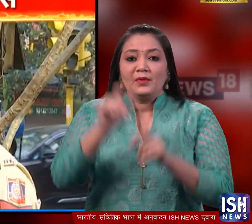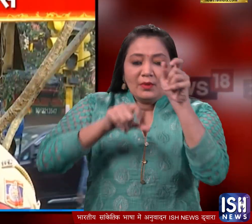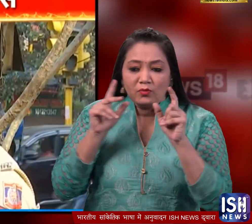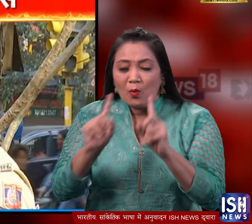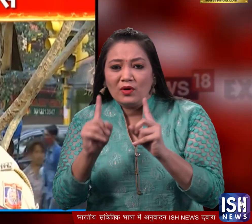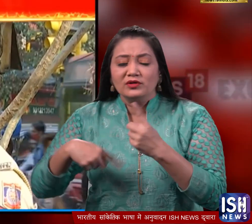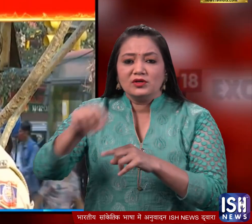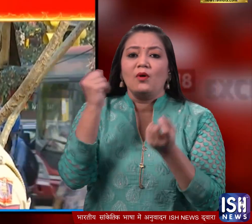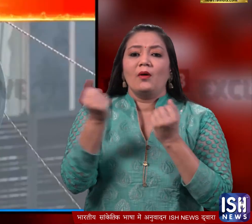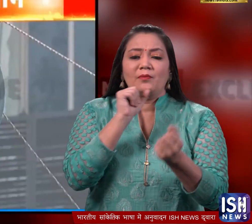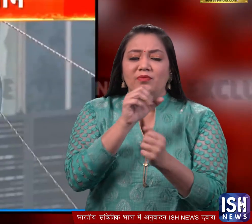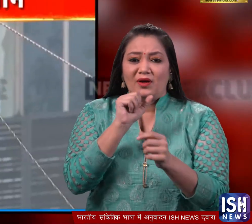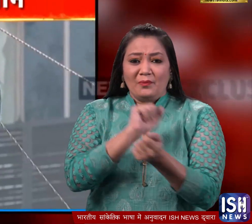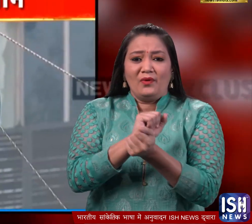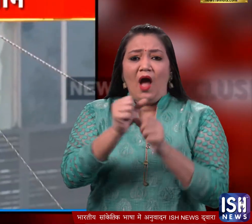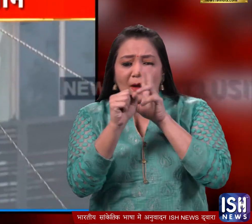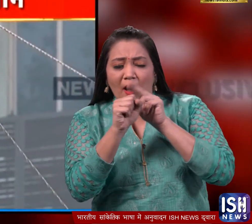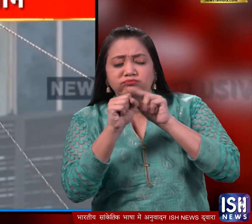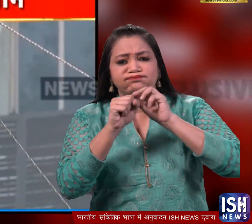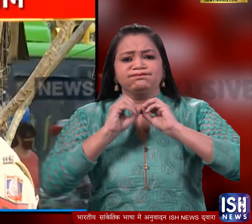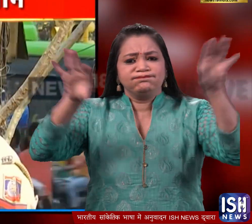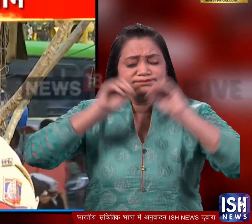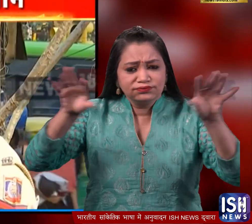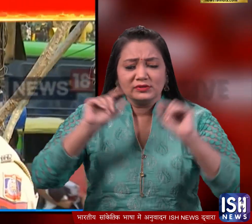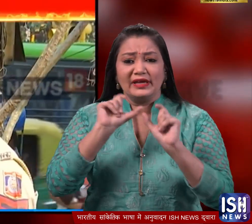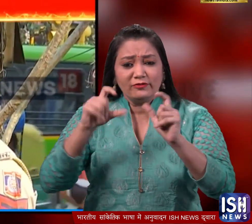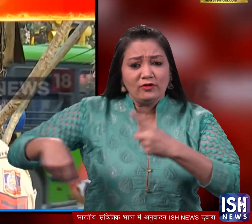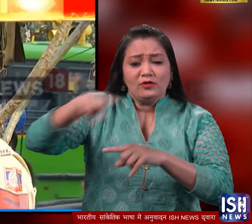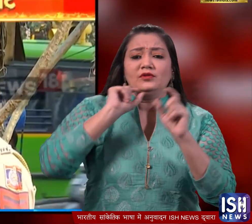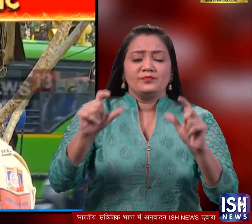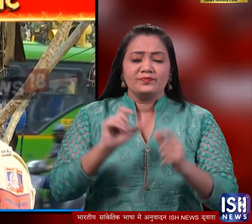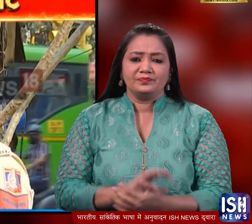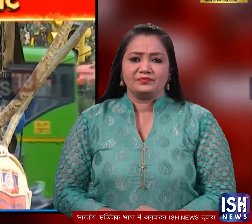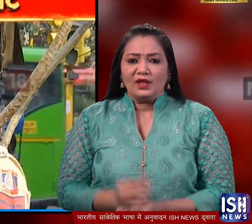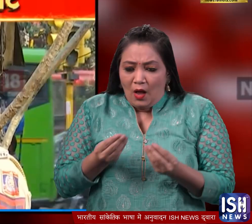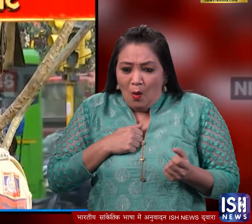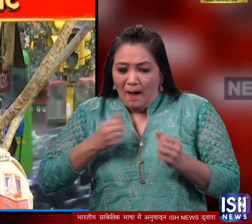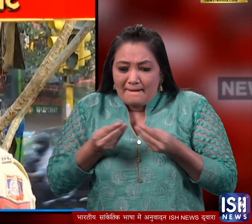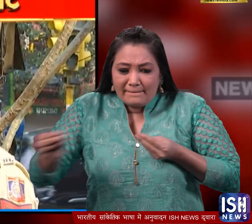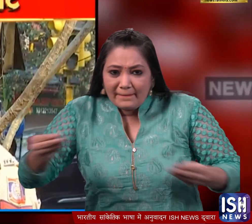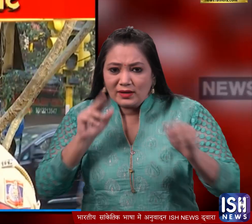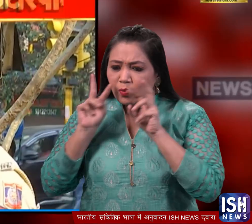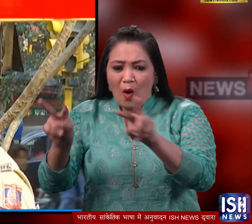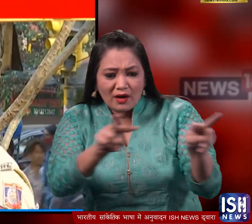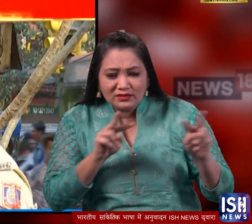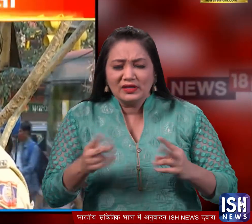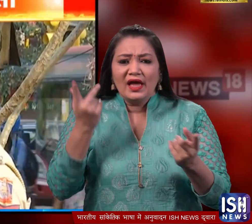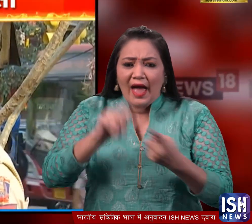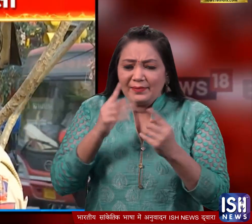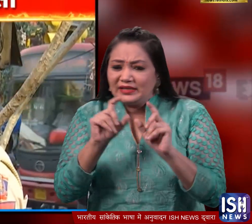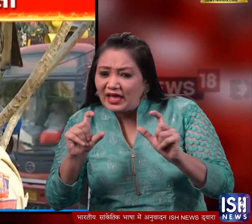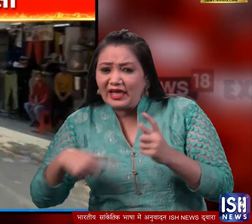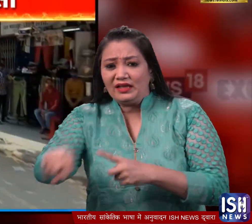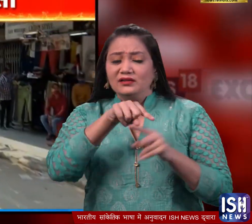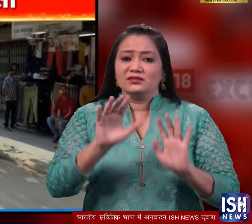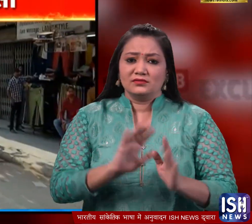को अलर्ट कराने के लिए एक पुलिस वाला माइक पर अपील करता भी नजर आया। आप सभी अपने आसपास ध्यान रखें और